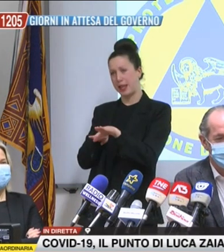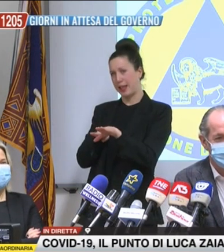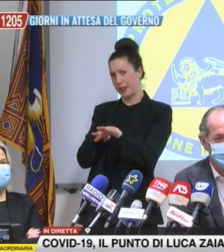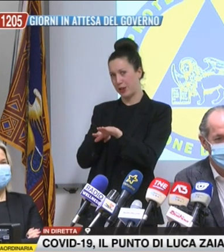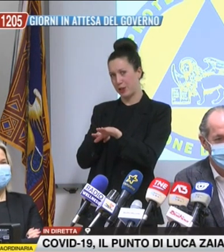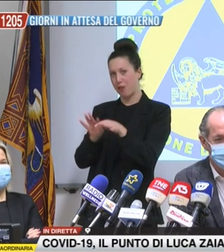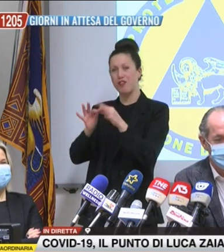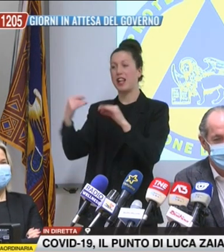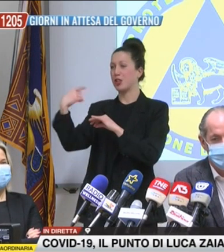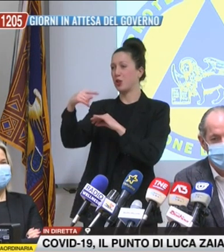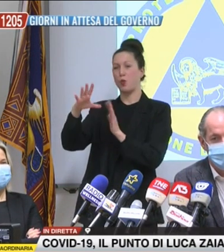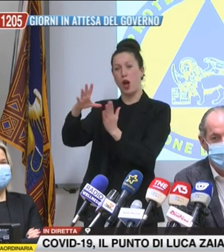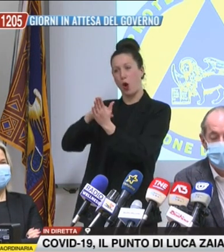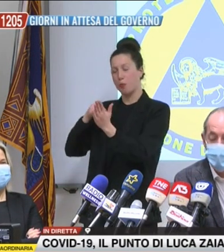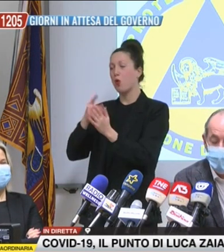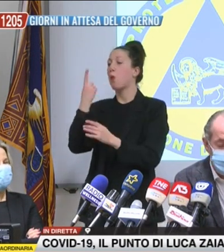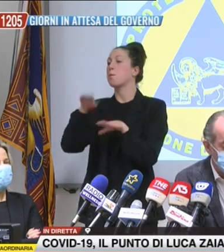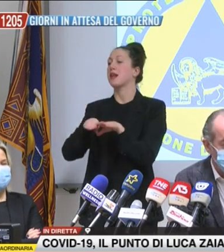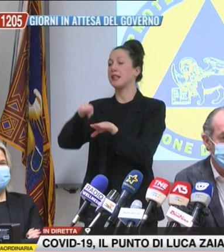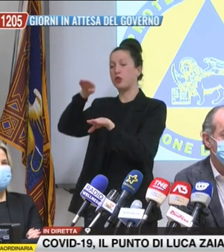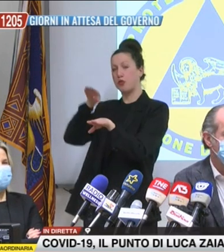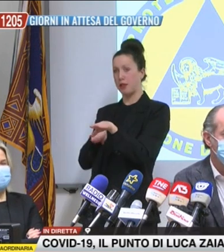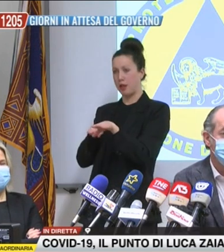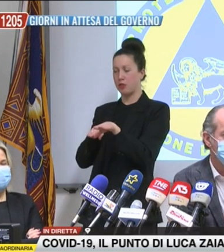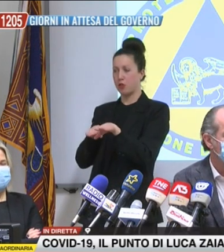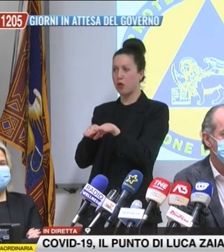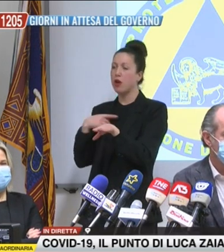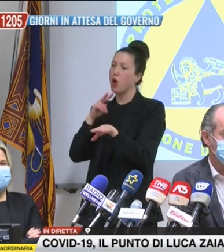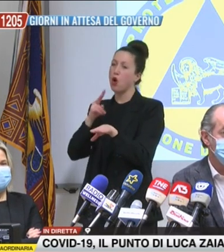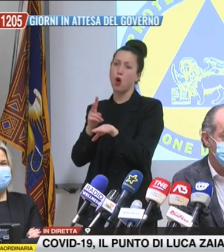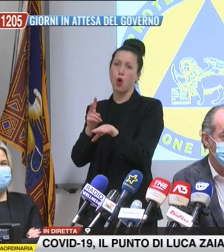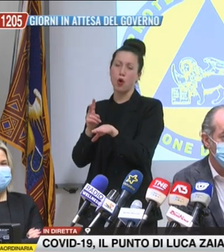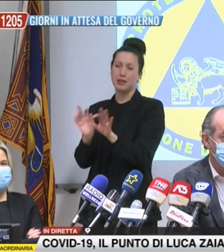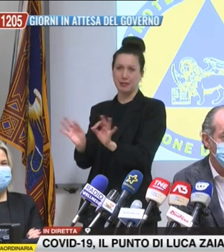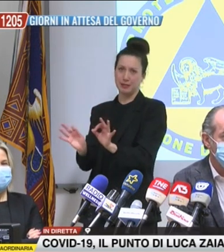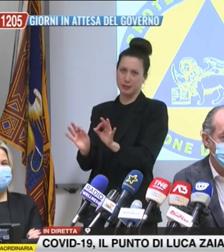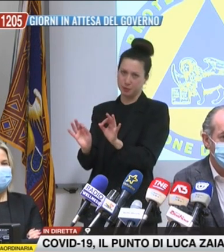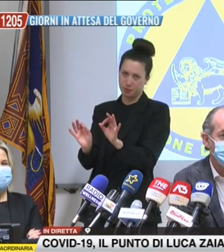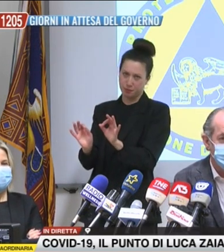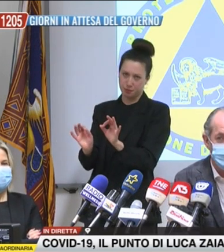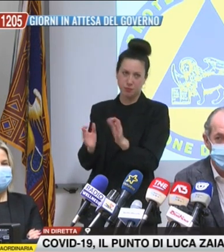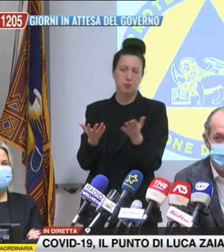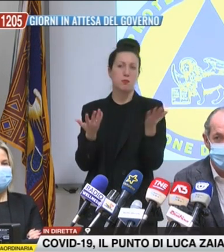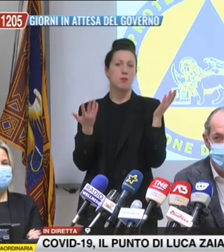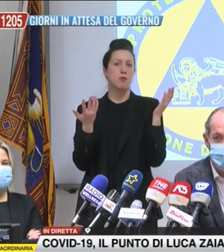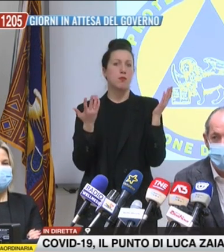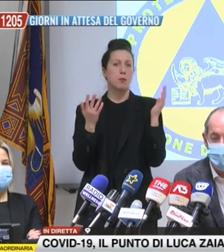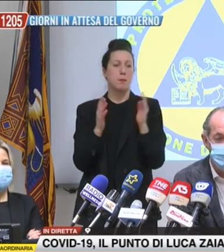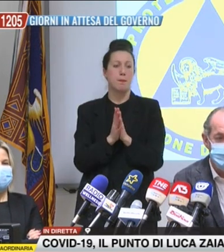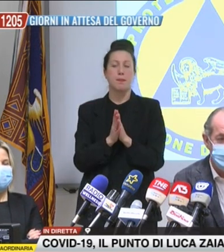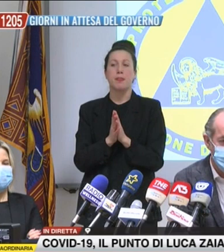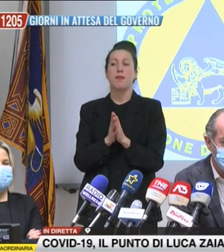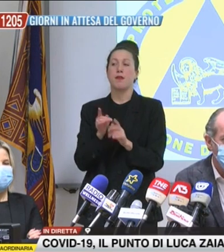Siccome ha accennato a orari, non ho capito. No, non, guardate, siete liberi di scrivere quello che avete interpretato dalle mie